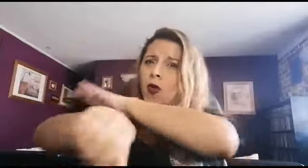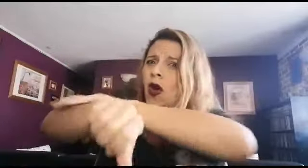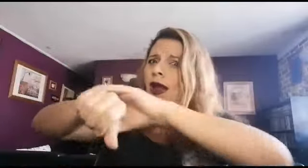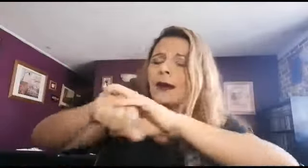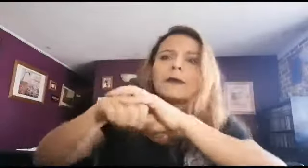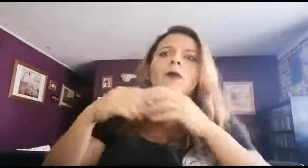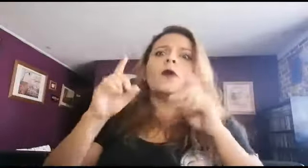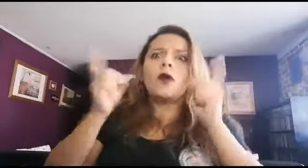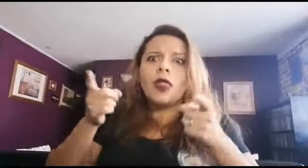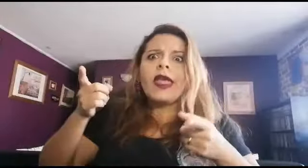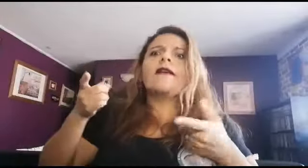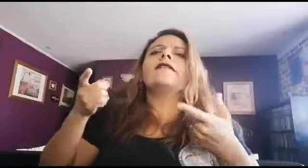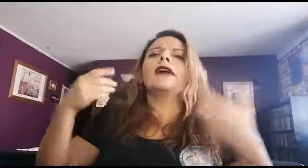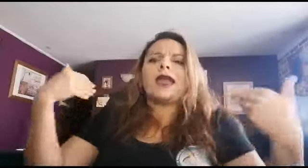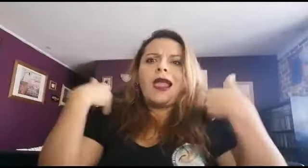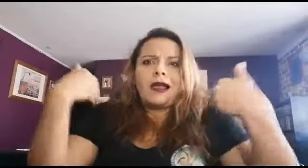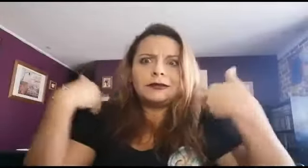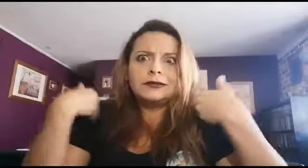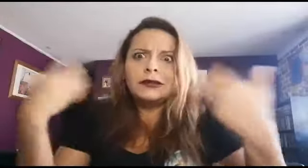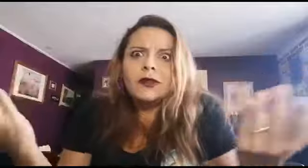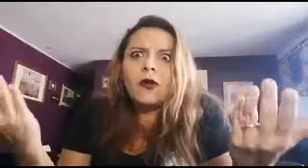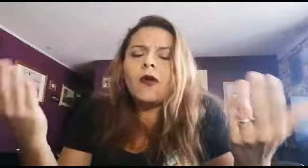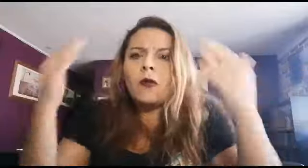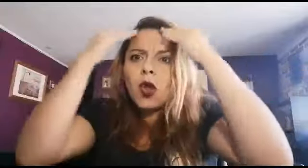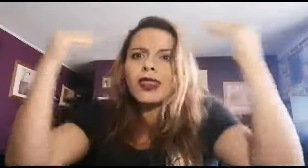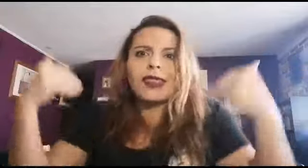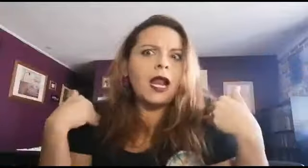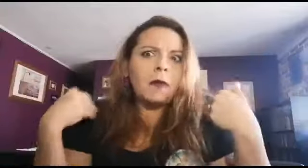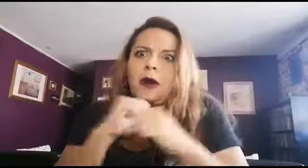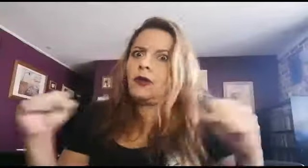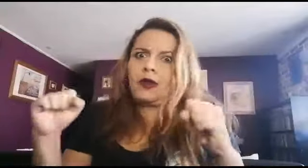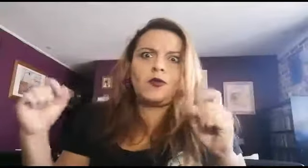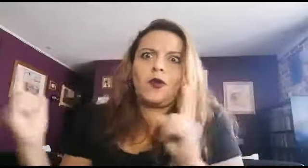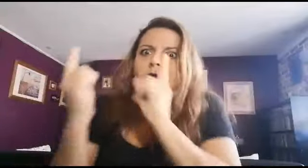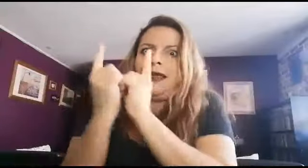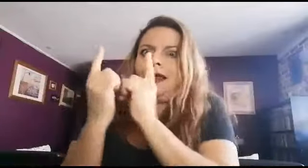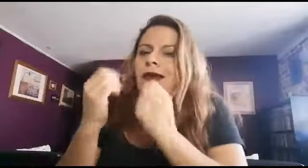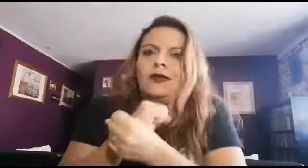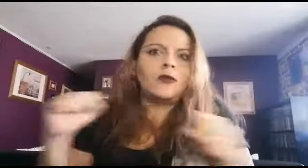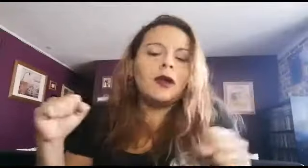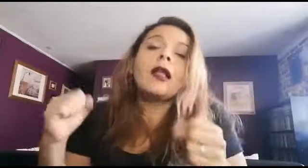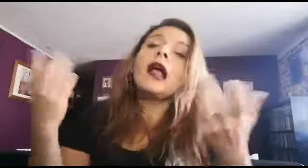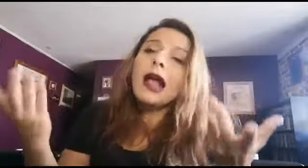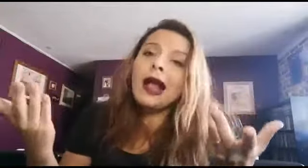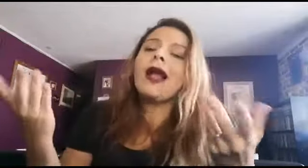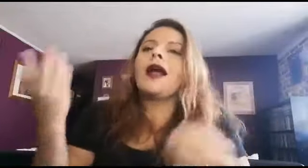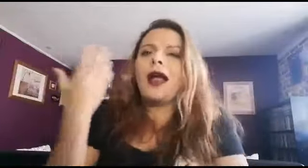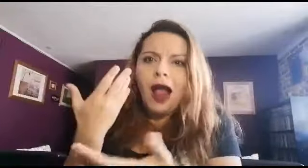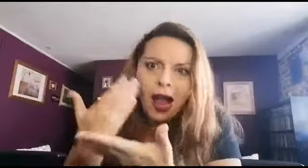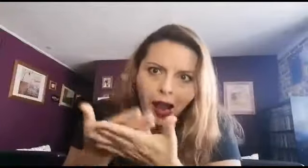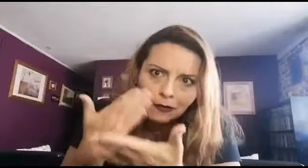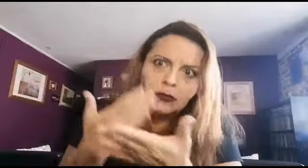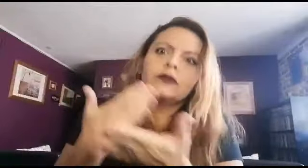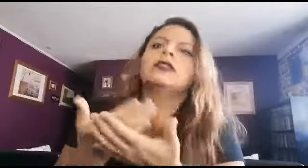tenemos y mujeres que tienen una discapacidad asociada con la diversidad de su cuerpo y no pueden ir a terapia